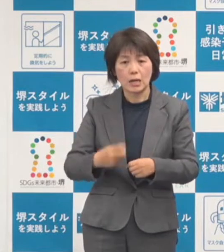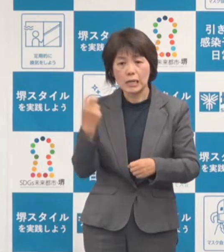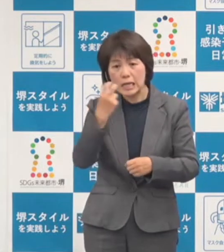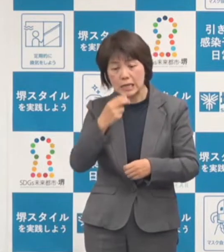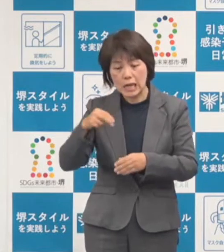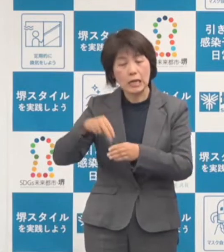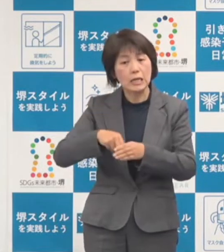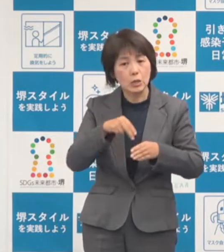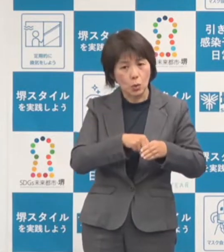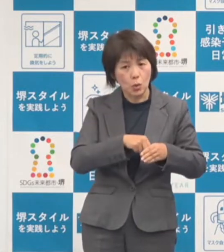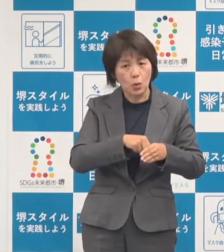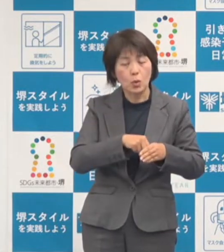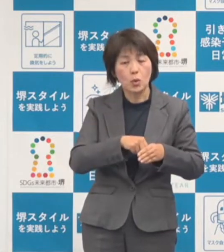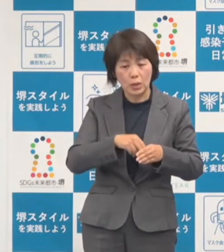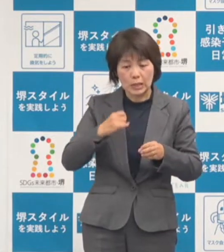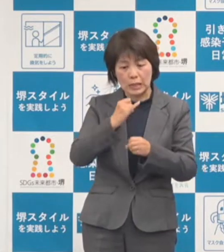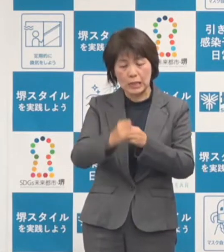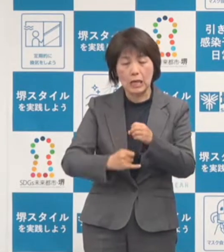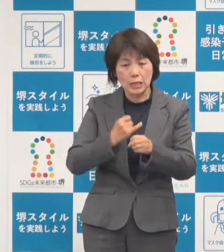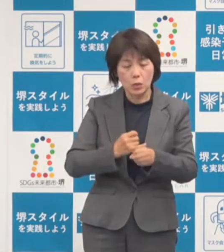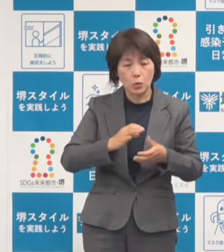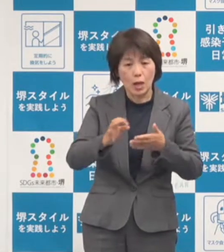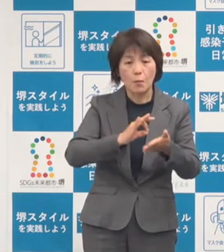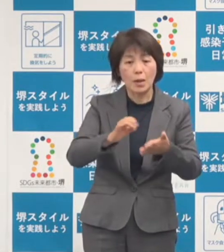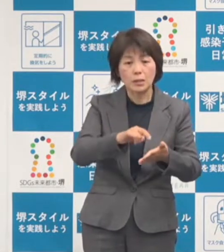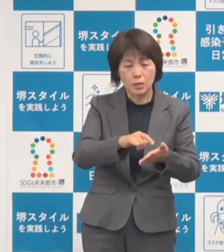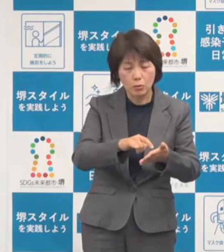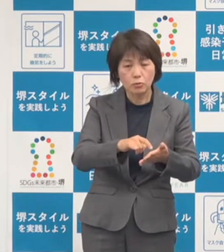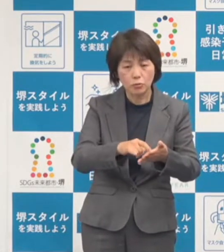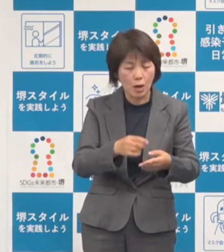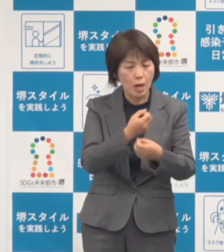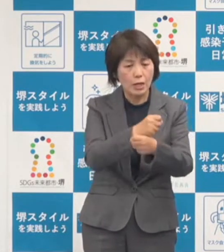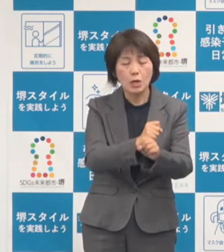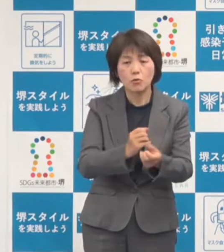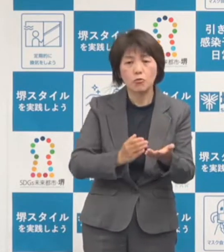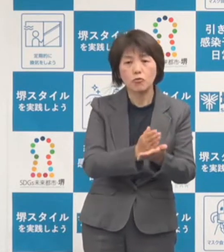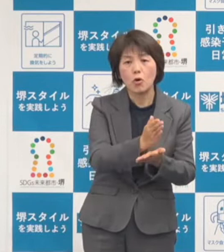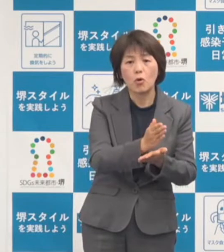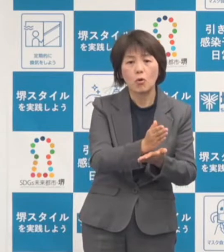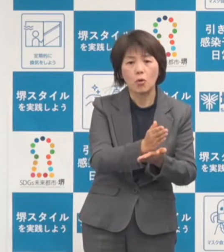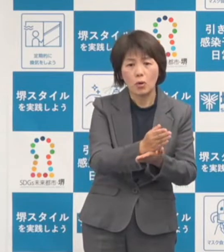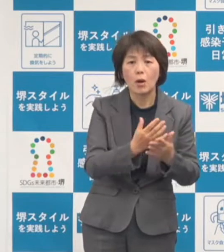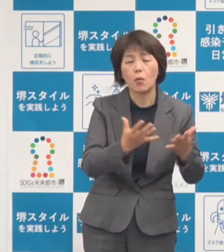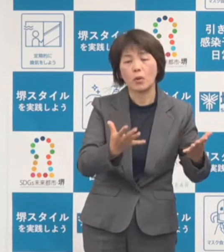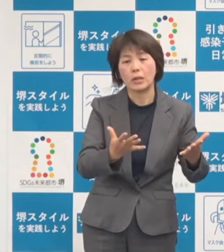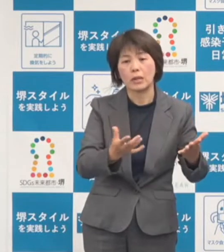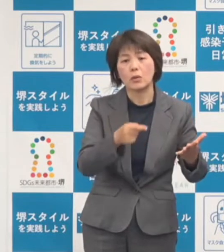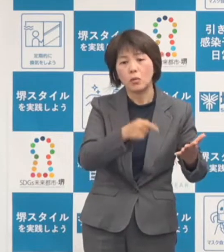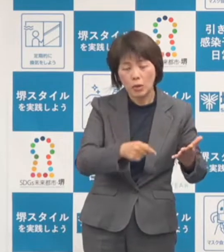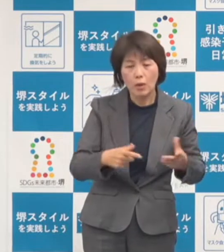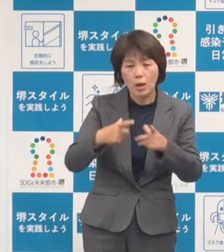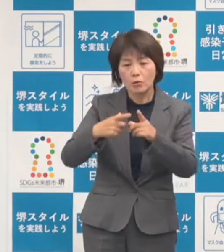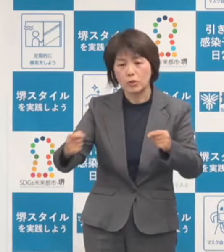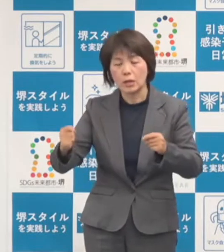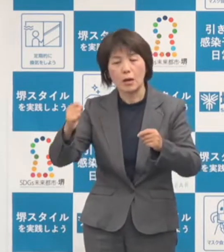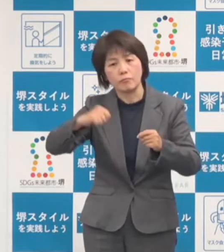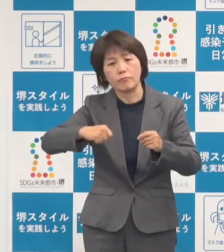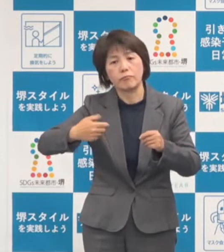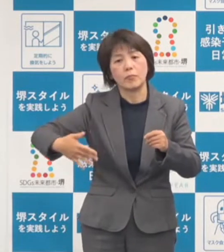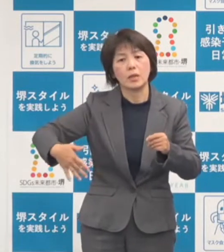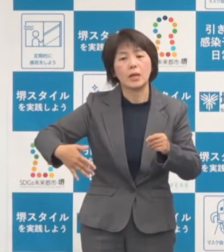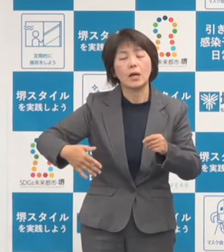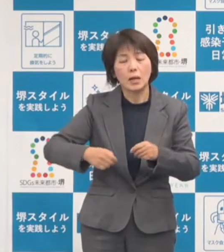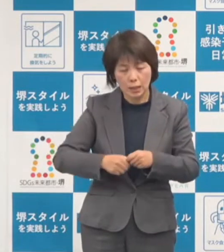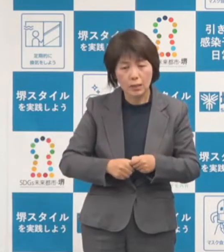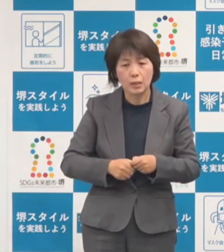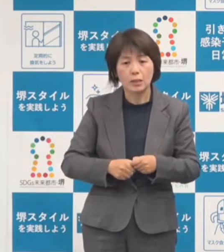ては研究用とされているものが多くて、これは国が承認したものではありません。ですのでその場合は医療用